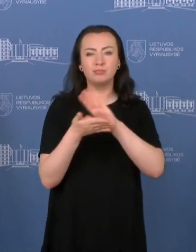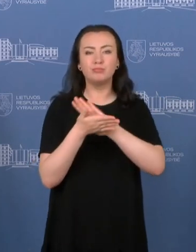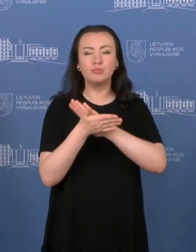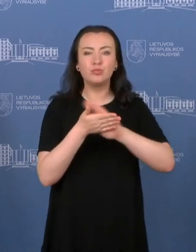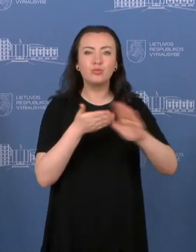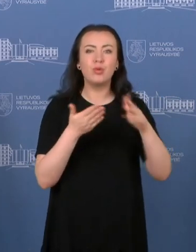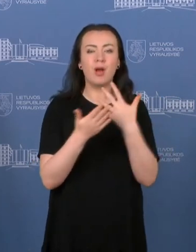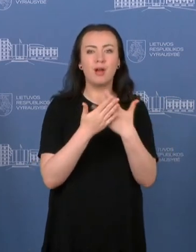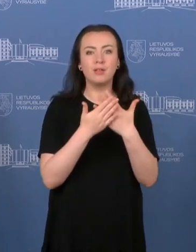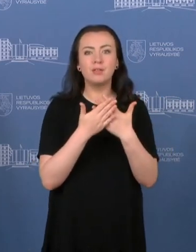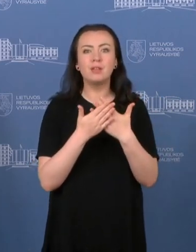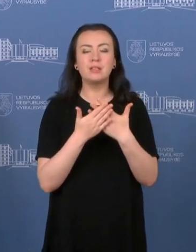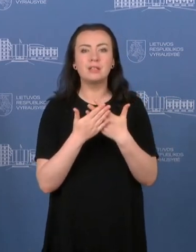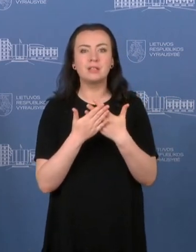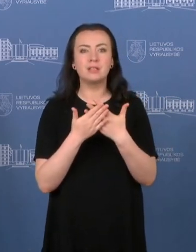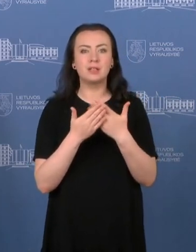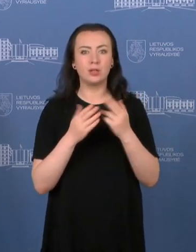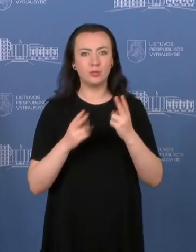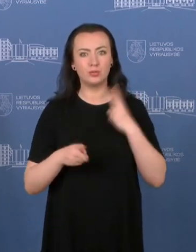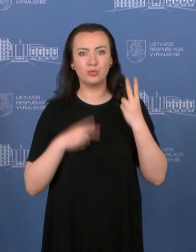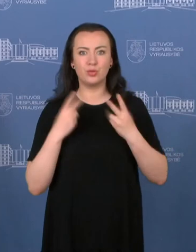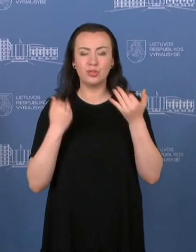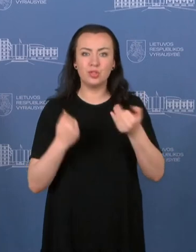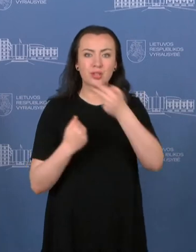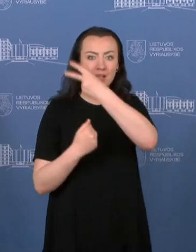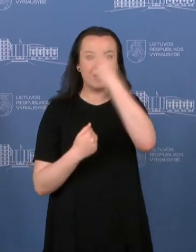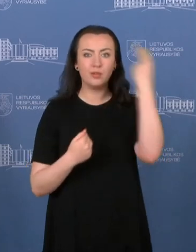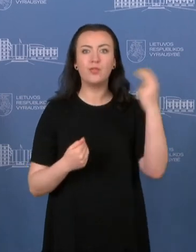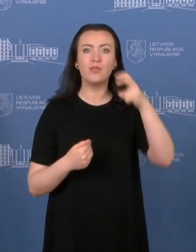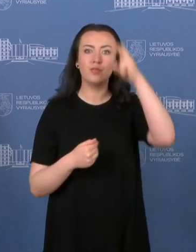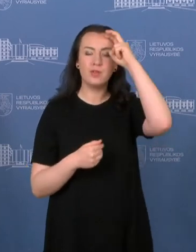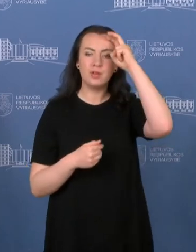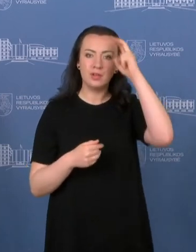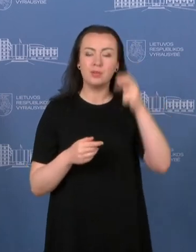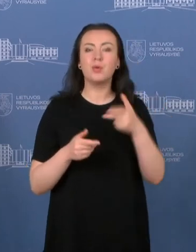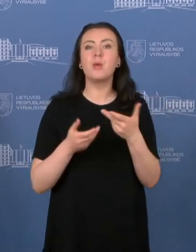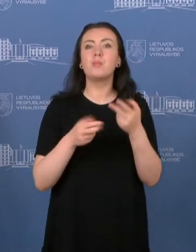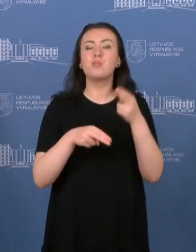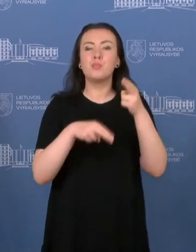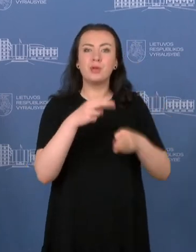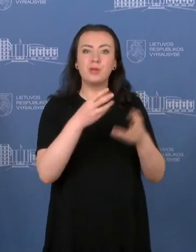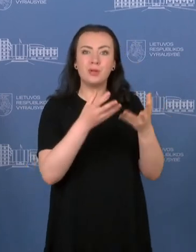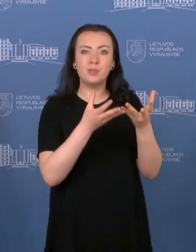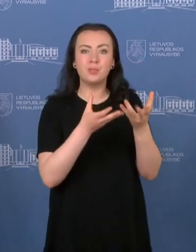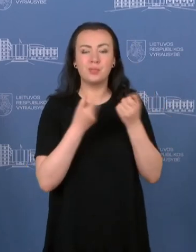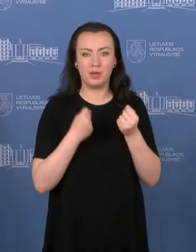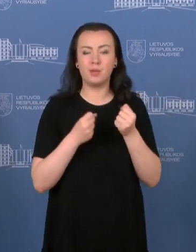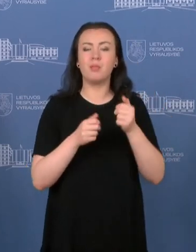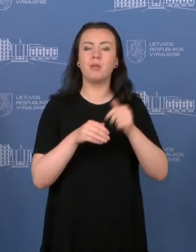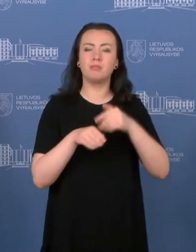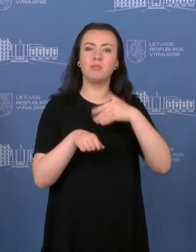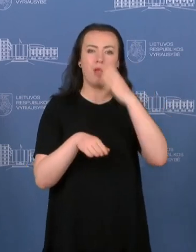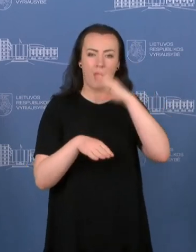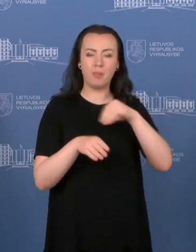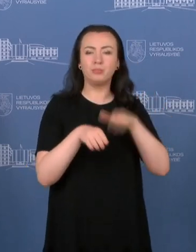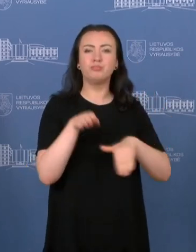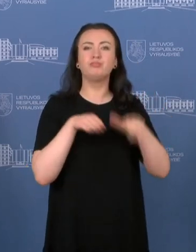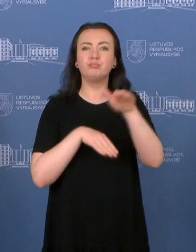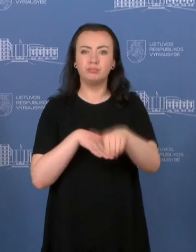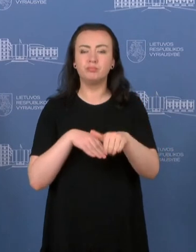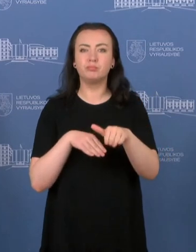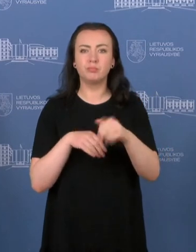imtis ryštingų sprendimų, tai šiandien Lietuvos vyriausybė ėmėsi ir labai ryštingų sprendimų ir teikia šitą ryštingą klimato